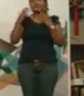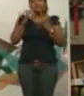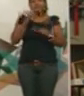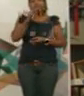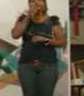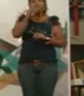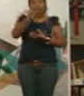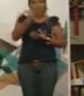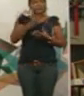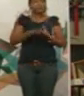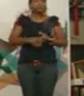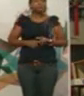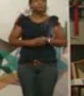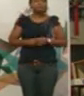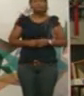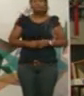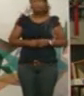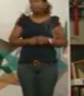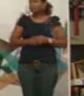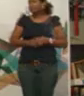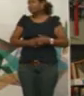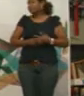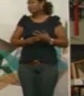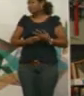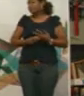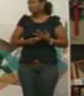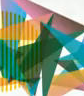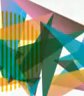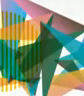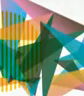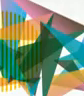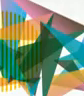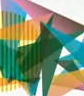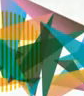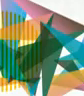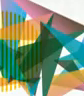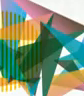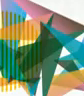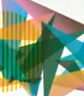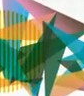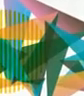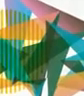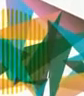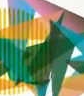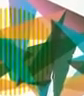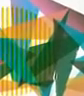coração, sucesso a todos. Tchau.